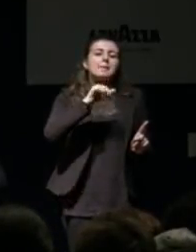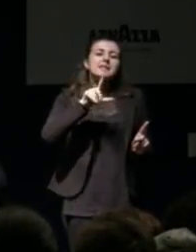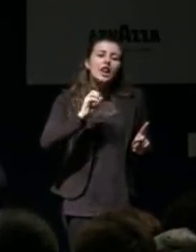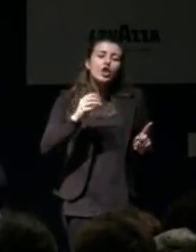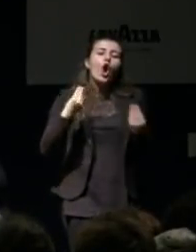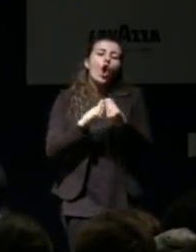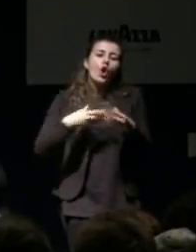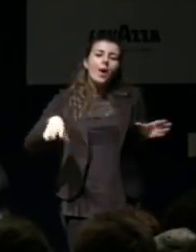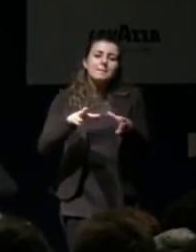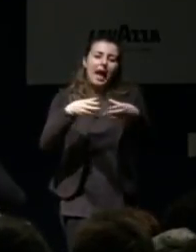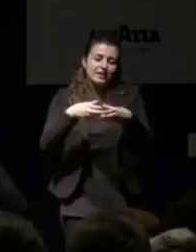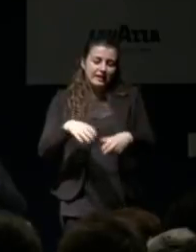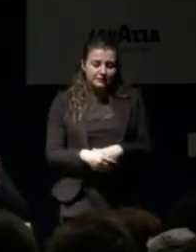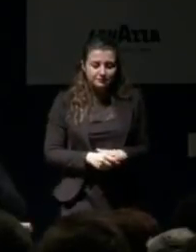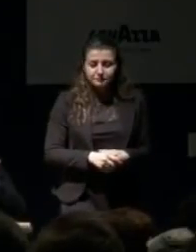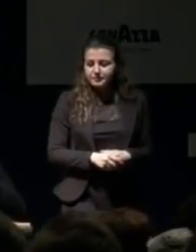classi ristretta